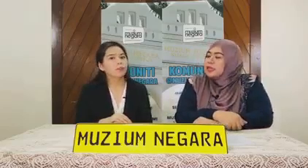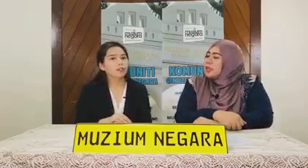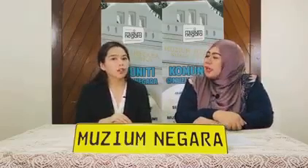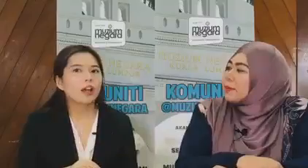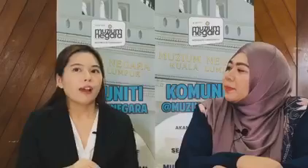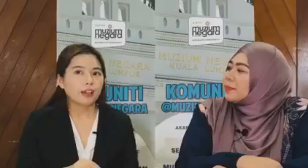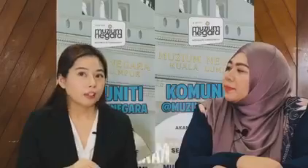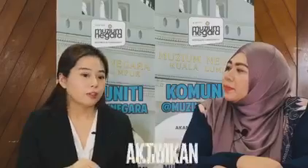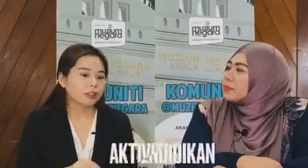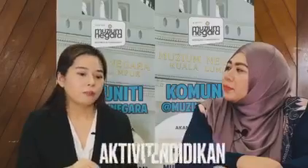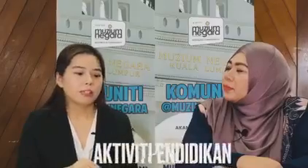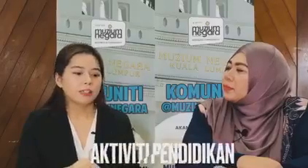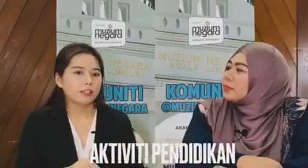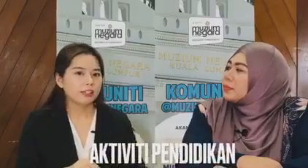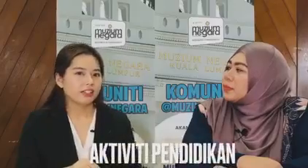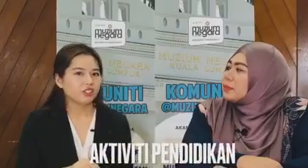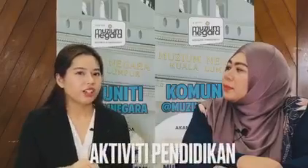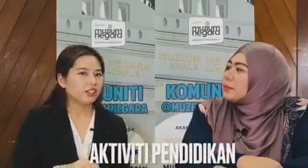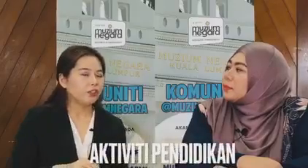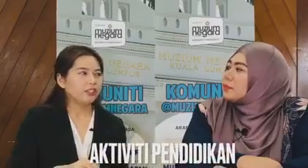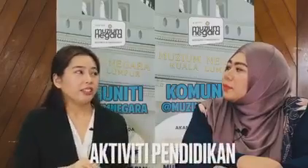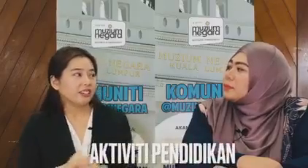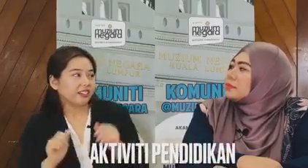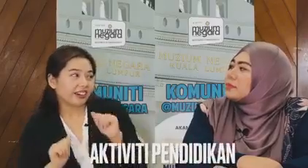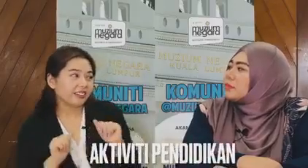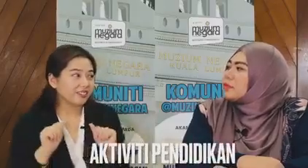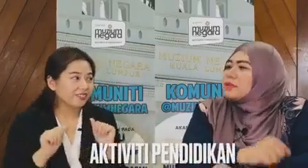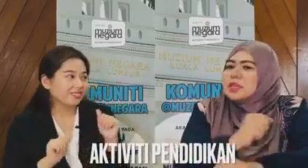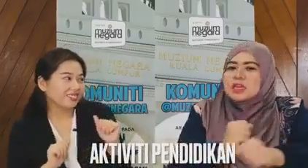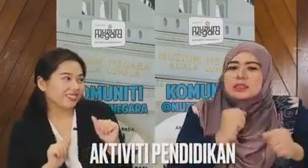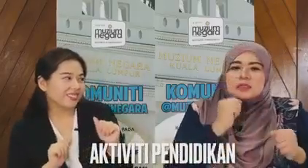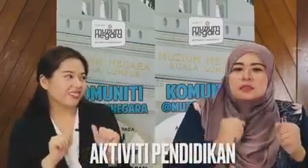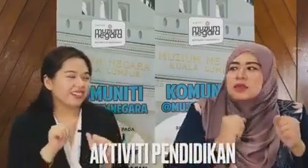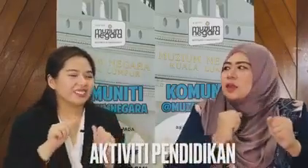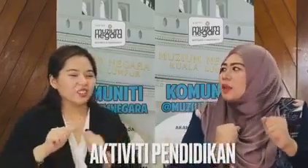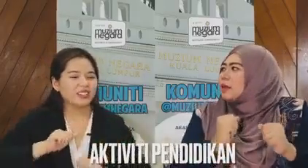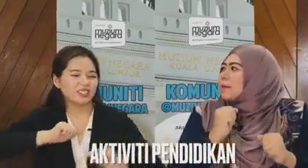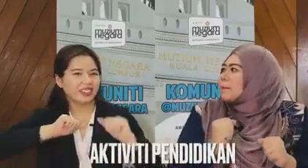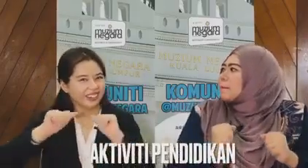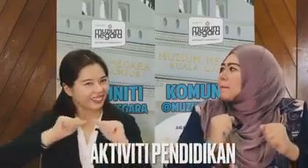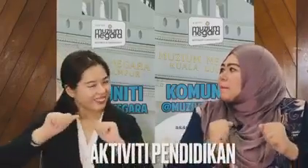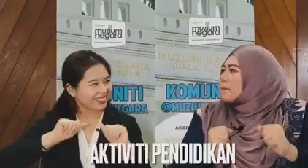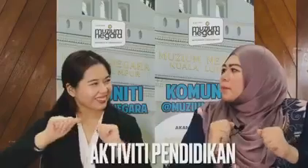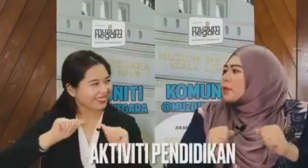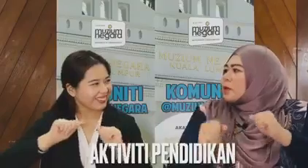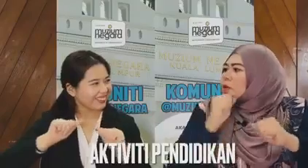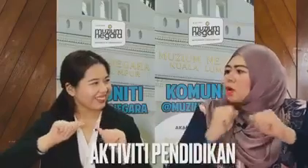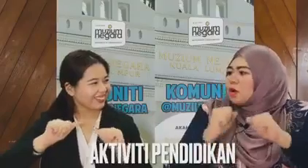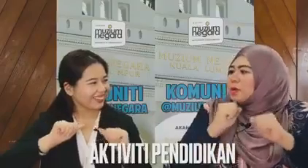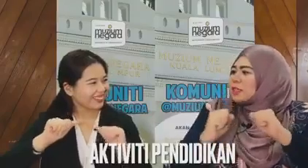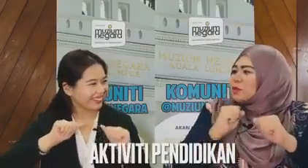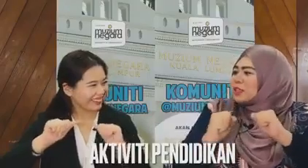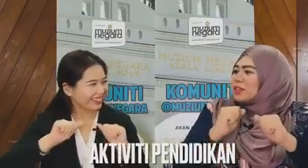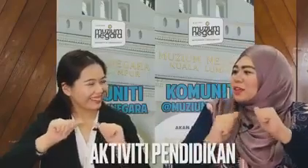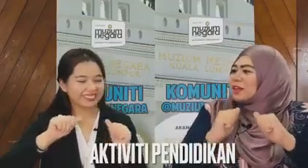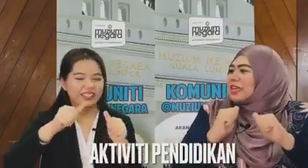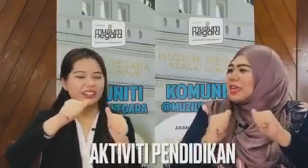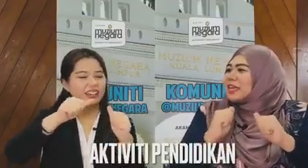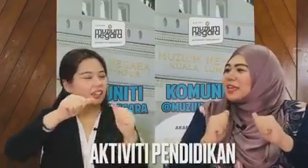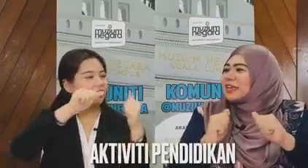pendidikan. Aktiviti pendidikan. So aktiviti kan kita aktif. Yes. Yes. Okay. So aktiviti. Oh, macam tu je. Yes. A. Kita